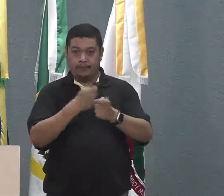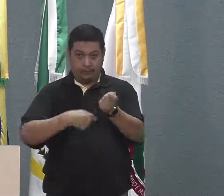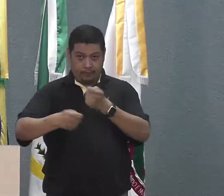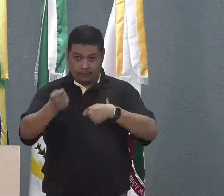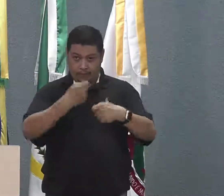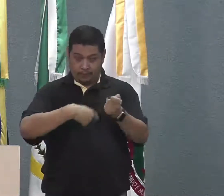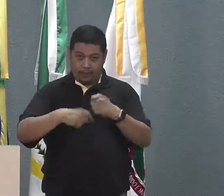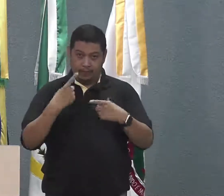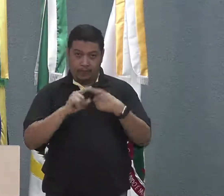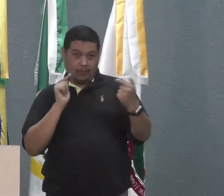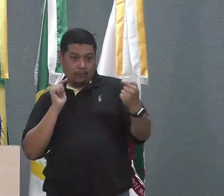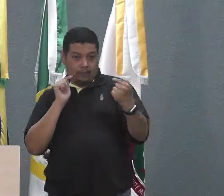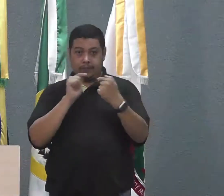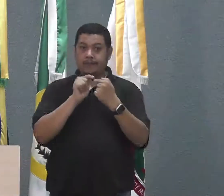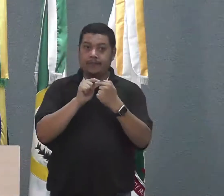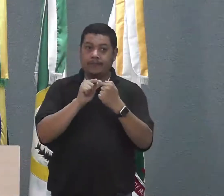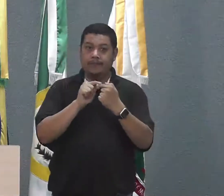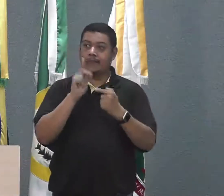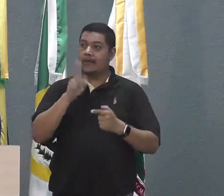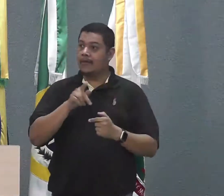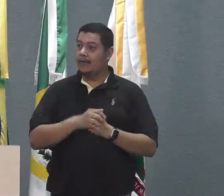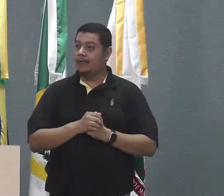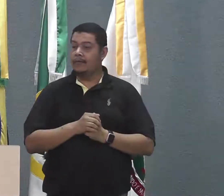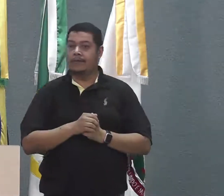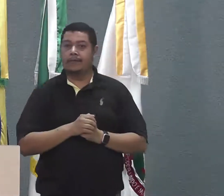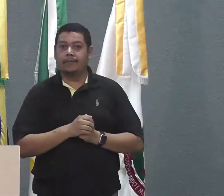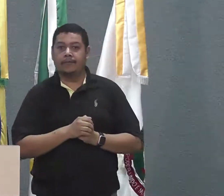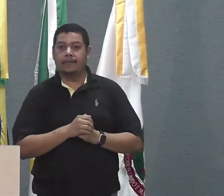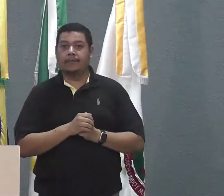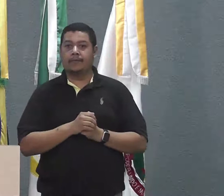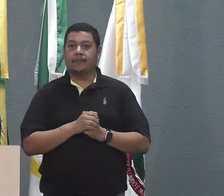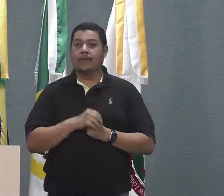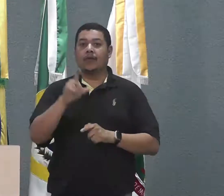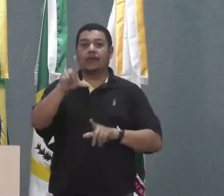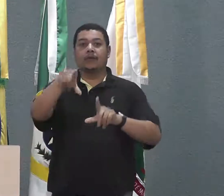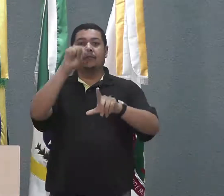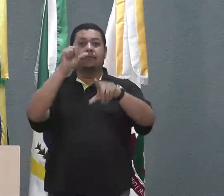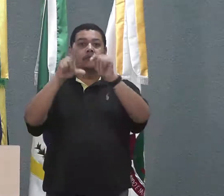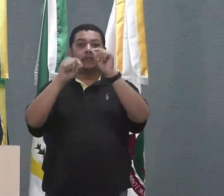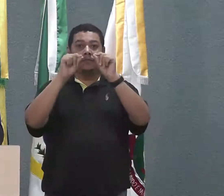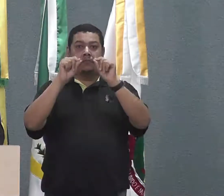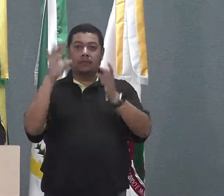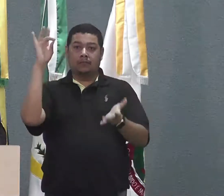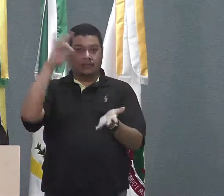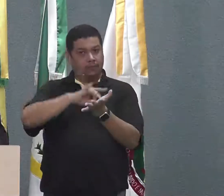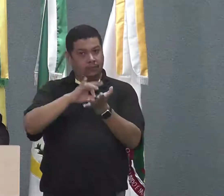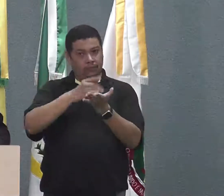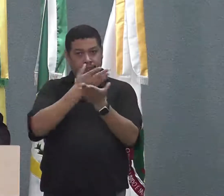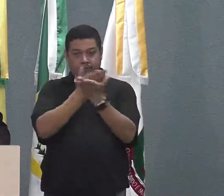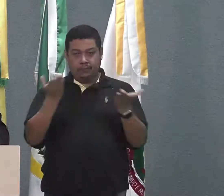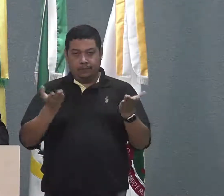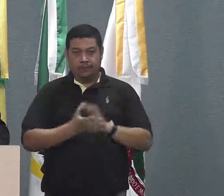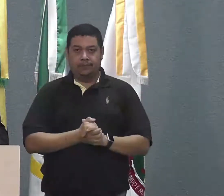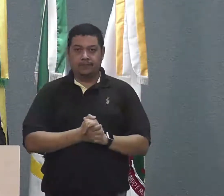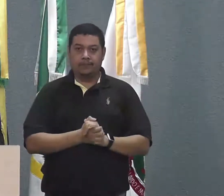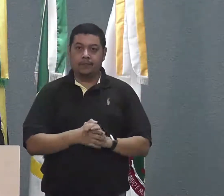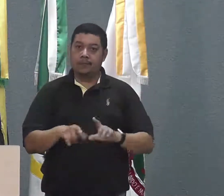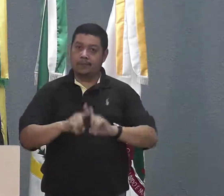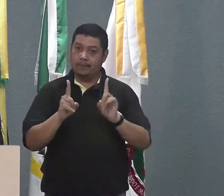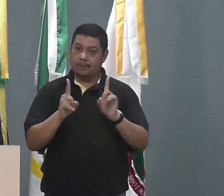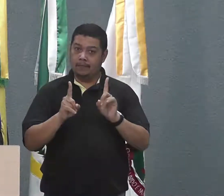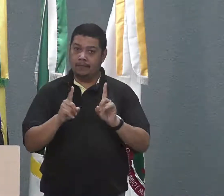nosso propósito, que é manter os contemplados no sorteio da casa própria. Porém,